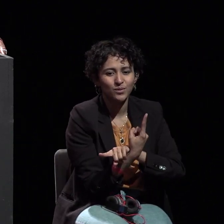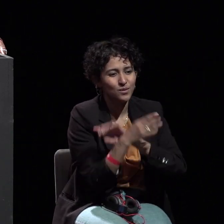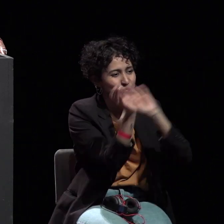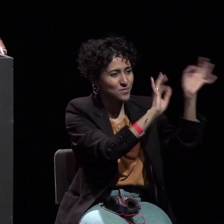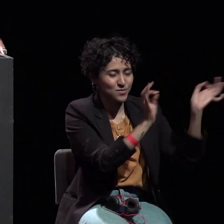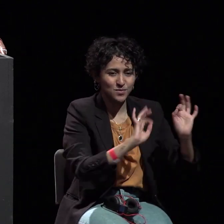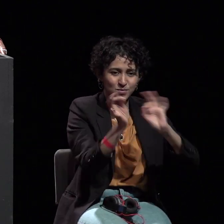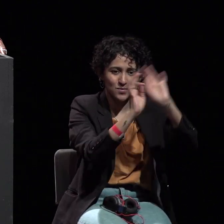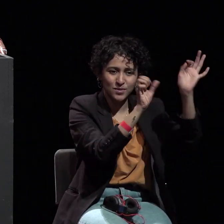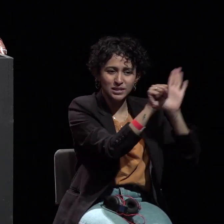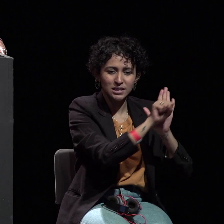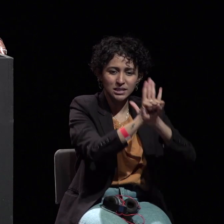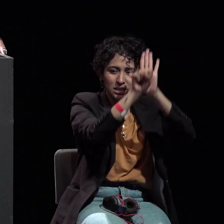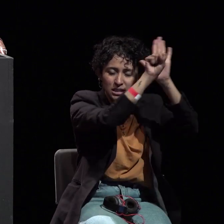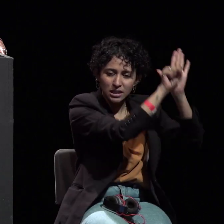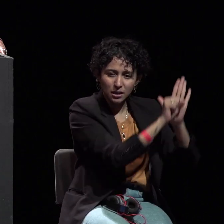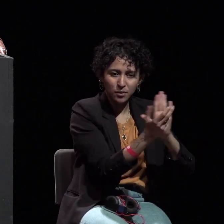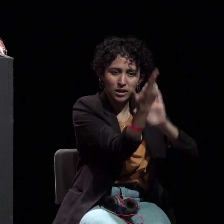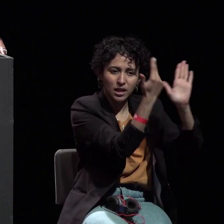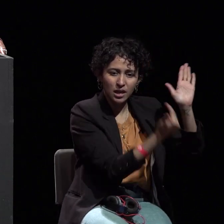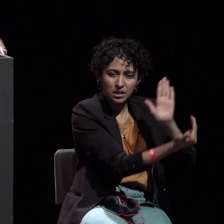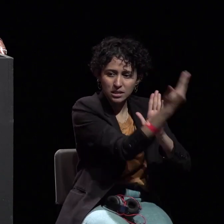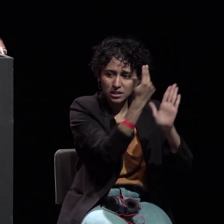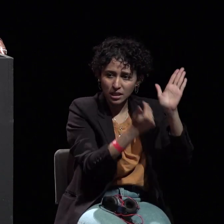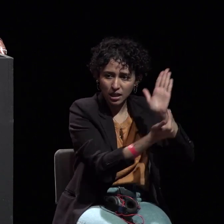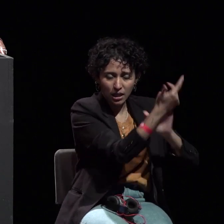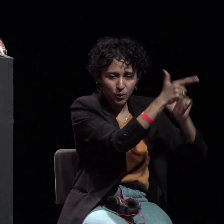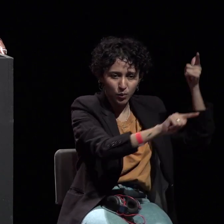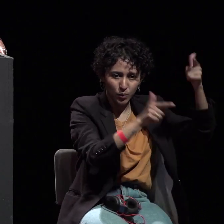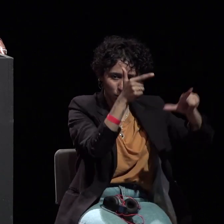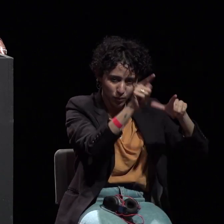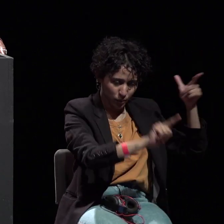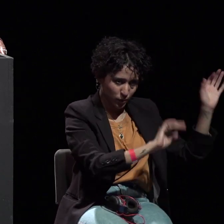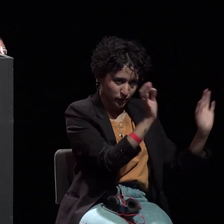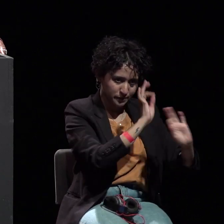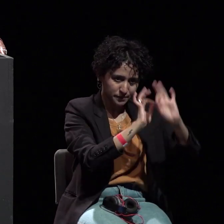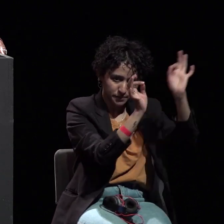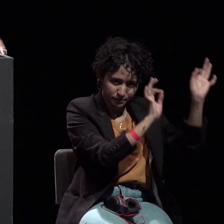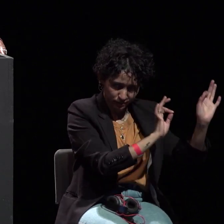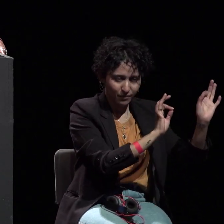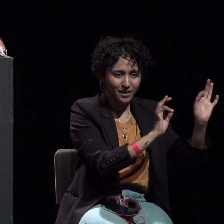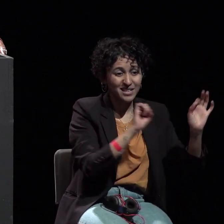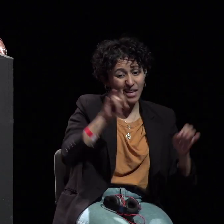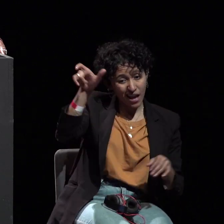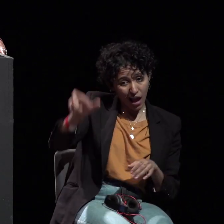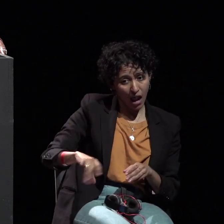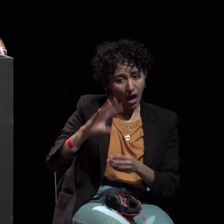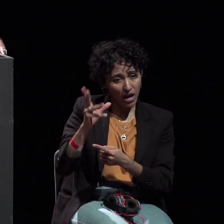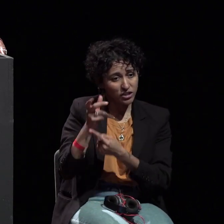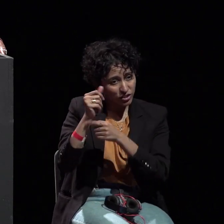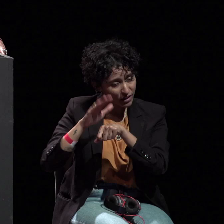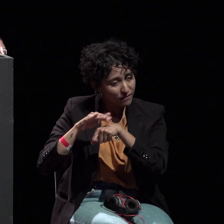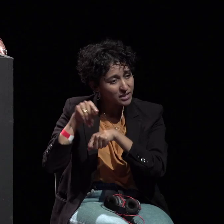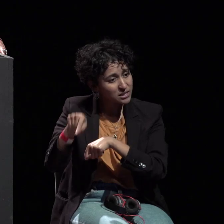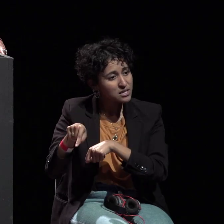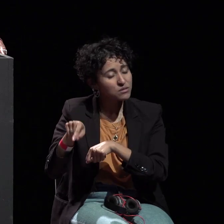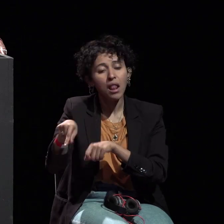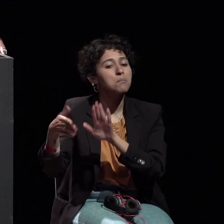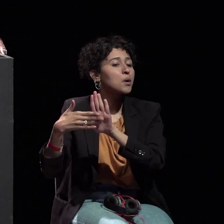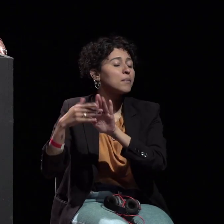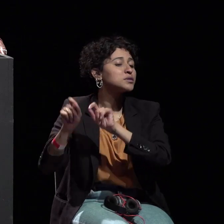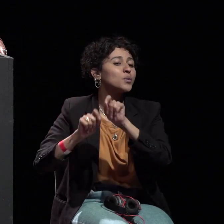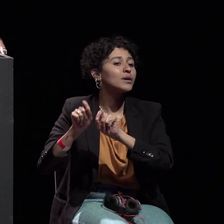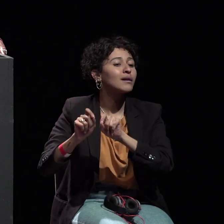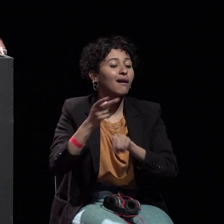coloca novos signos, novos elementos. E a Rosana, quando ela faz isso, ela diz muito, a minha ideia é que